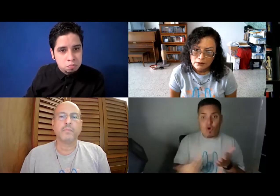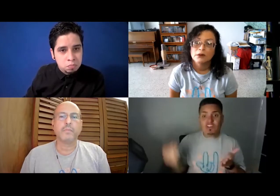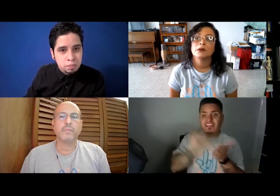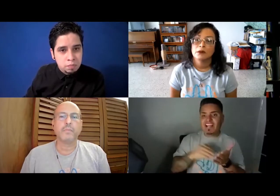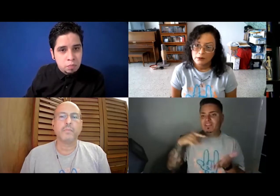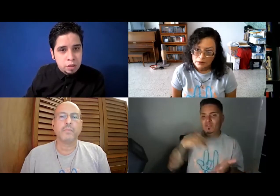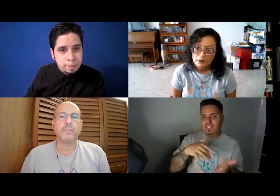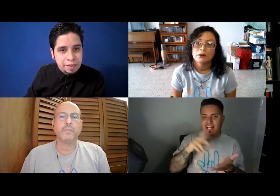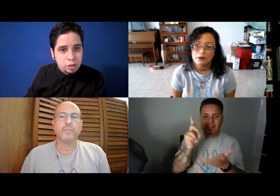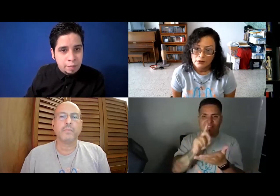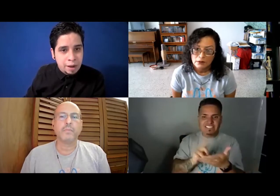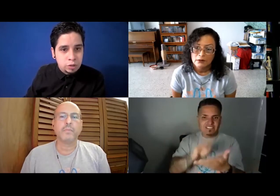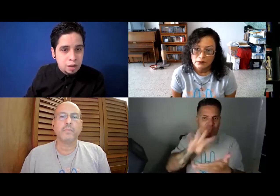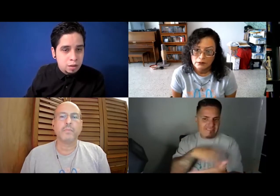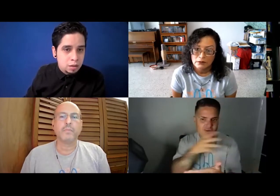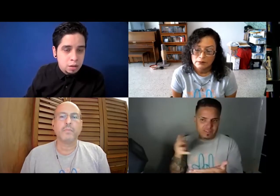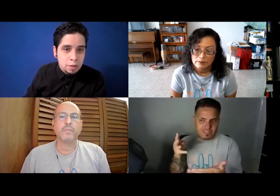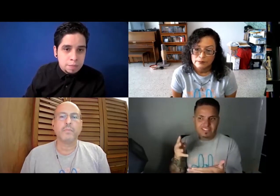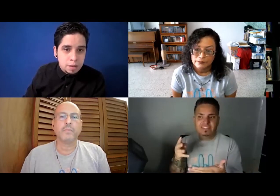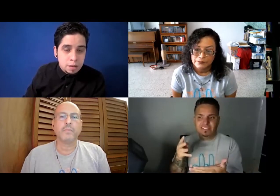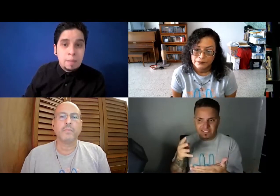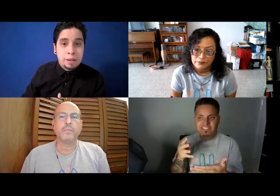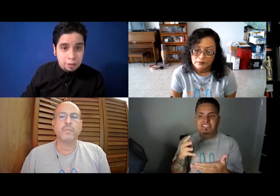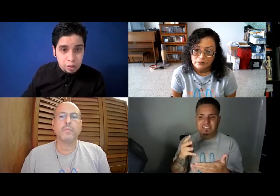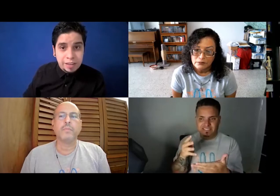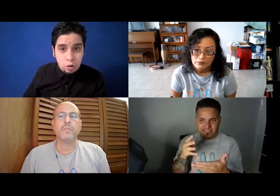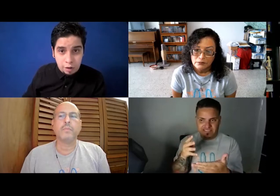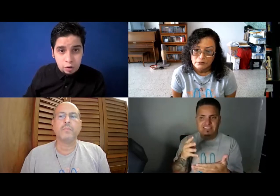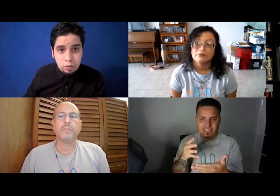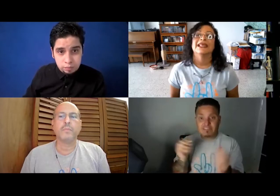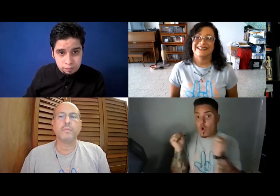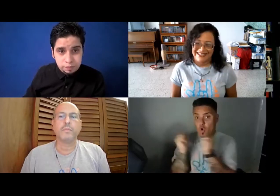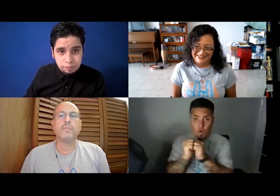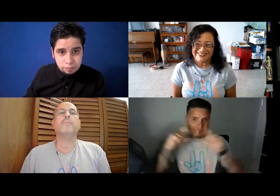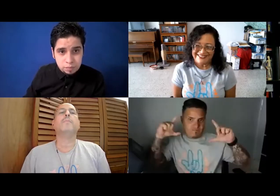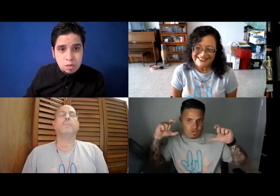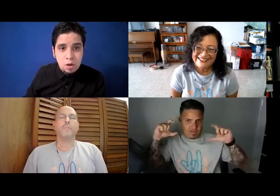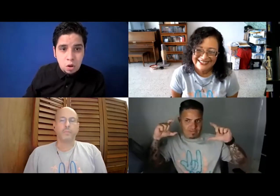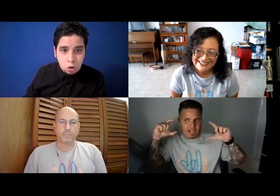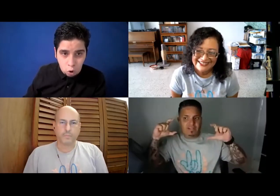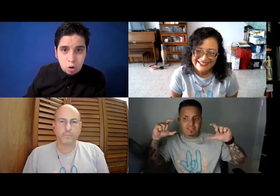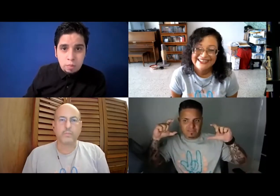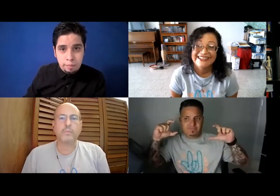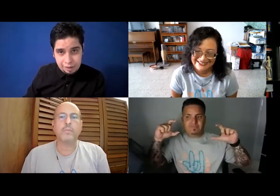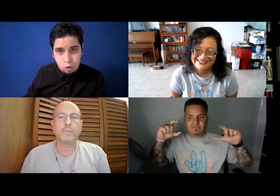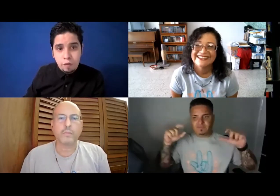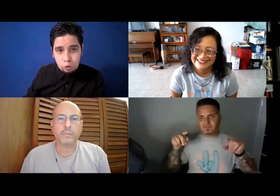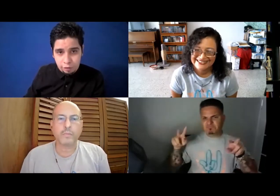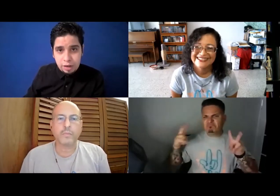esto puede empezar otra vez a estudiar y me metí a estudiar diseño gráfico. Exacto. Con, mezclado con fotografía.